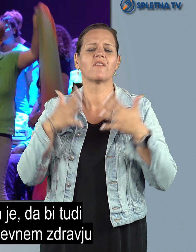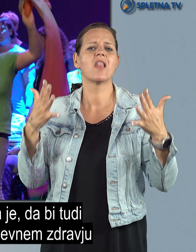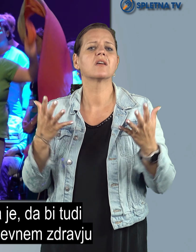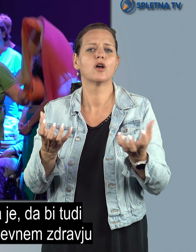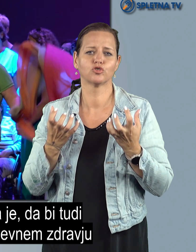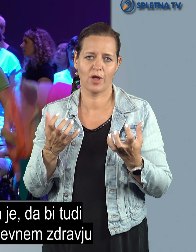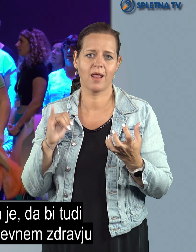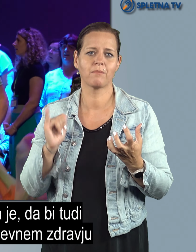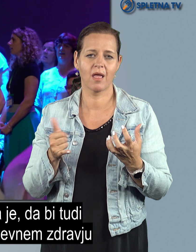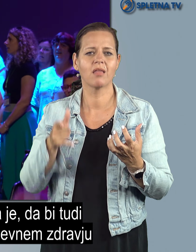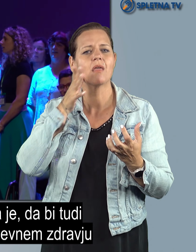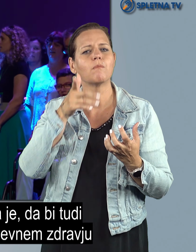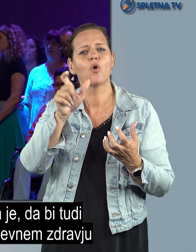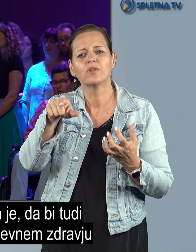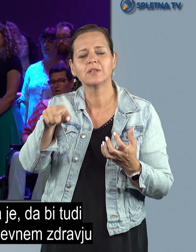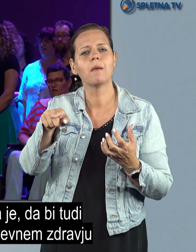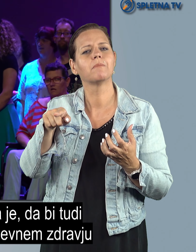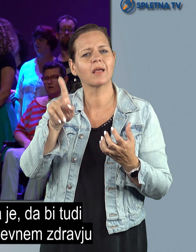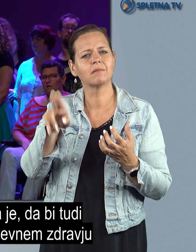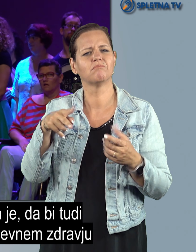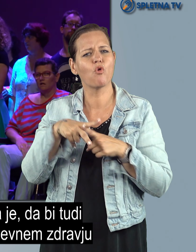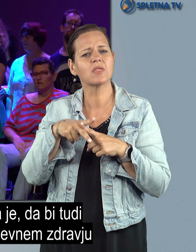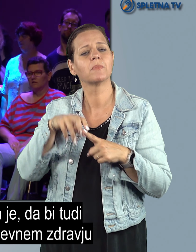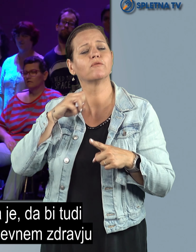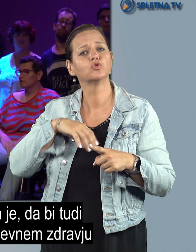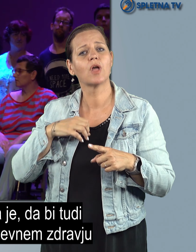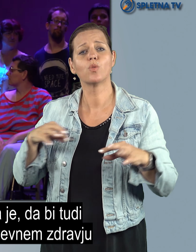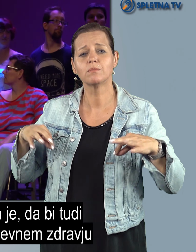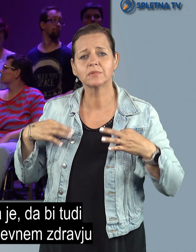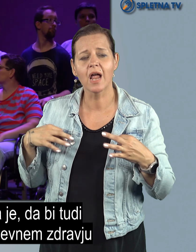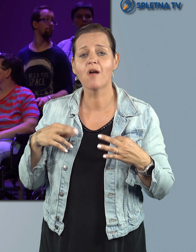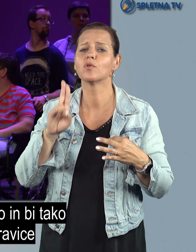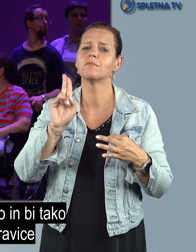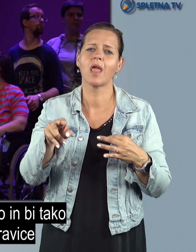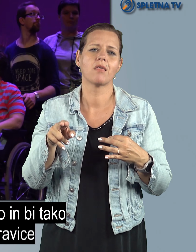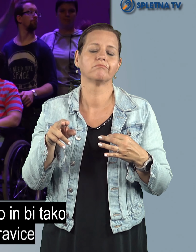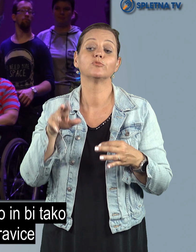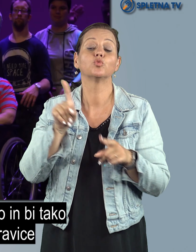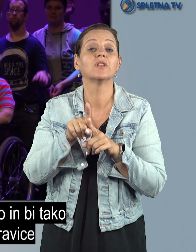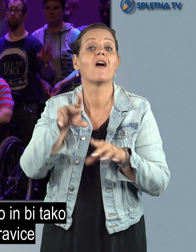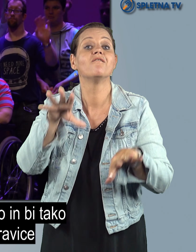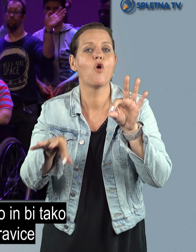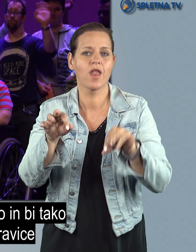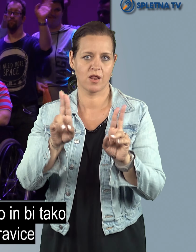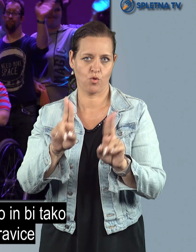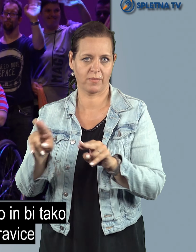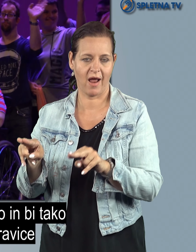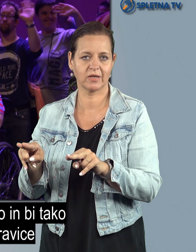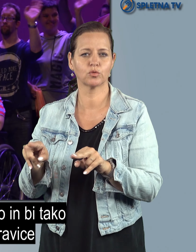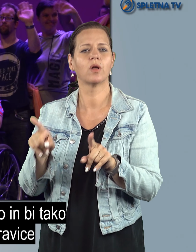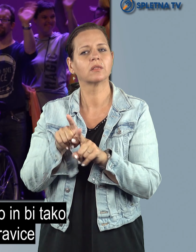Njihova velika želja pa je, da bi tudi osebe z motnjami v duševnem zdravju imele volilno